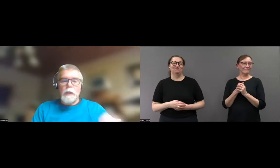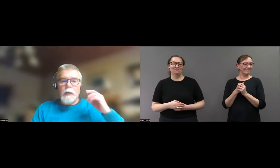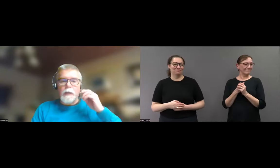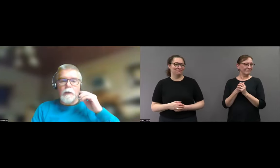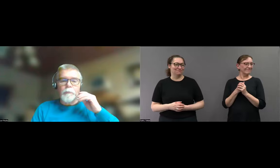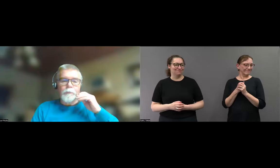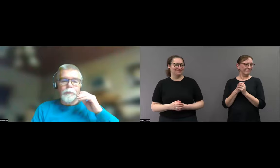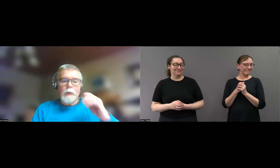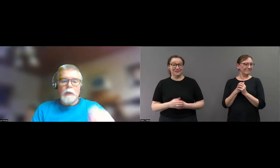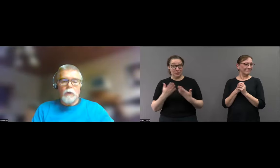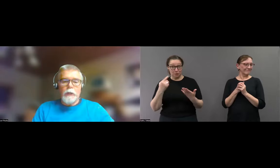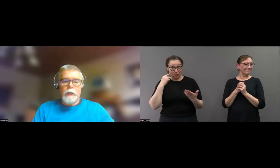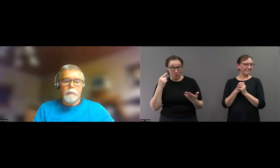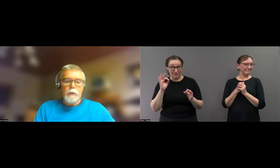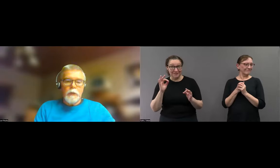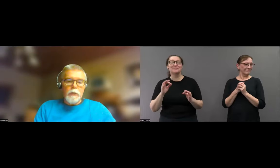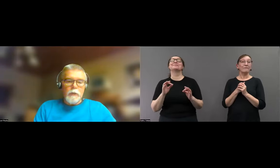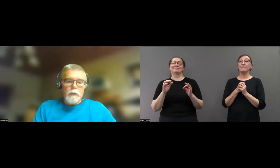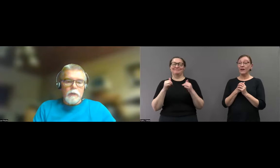kuuluu. Hyvä jatkamaan. No niin.